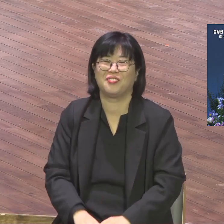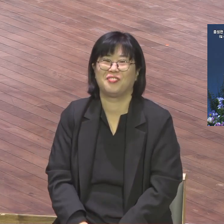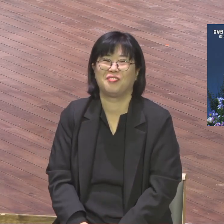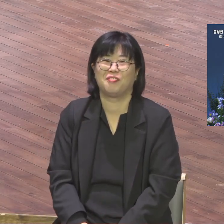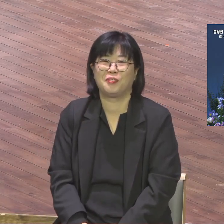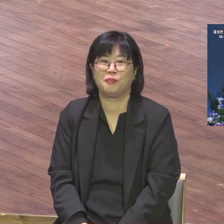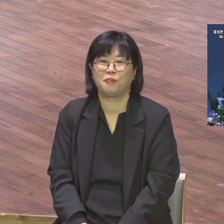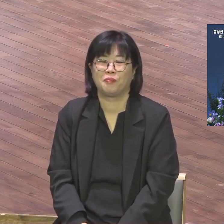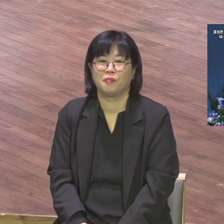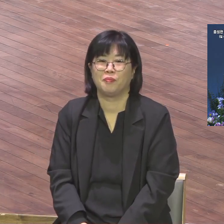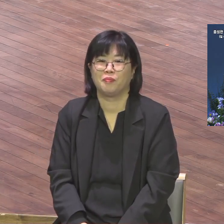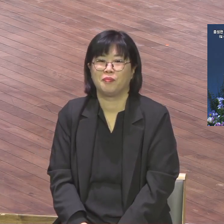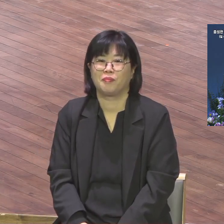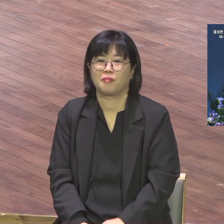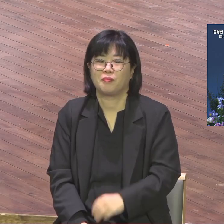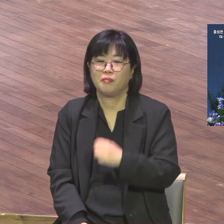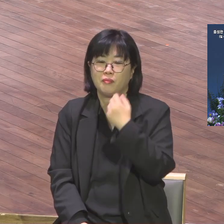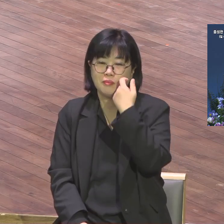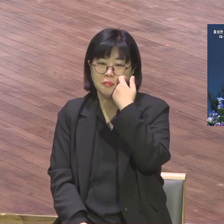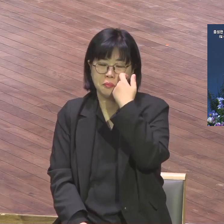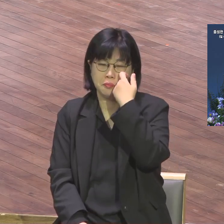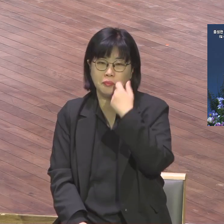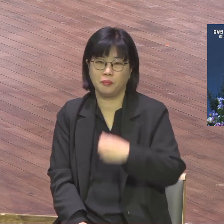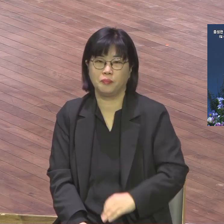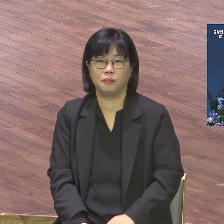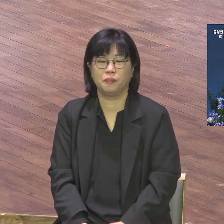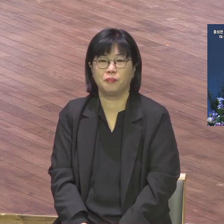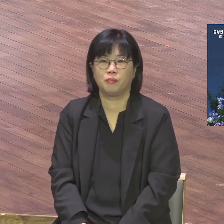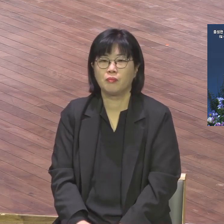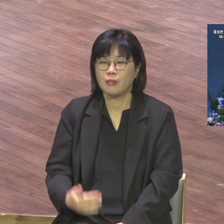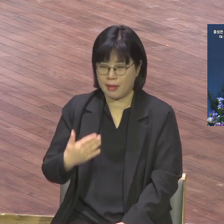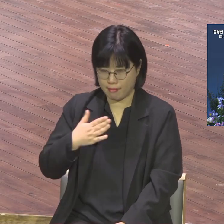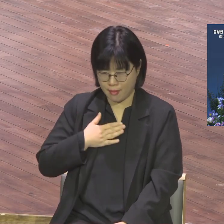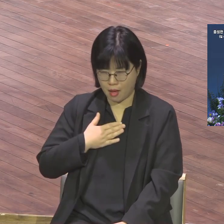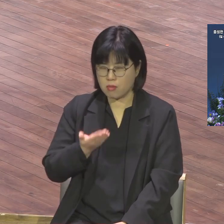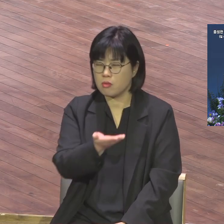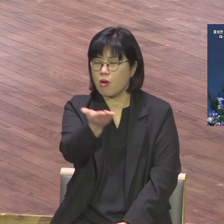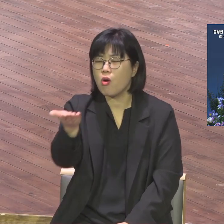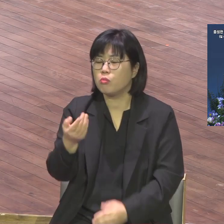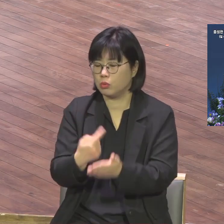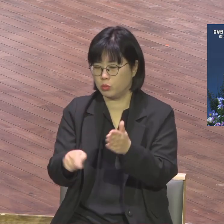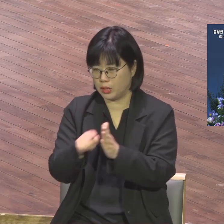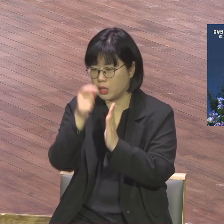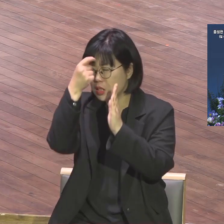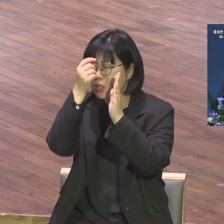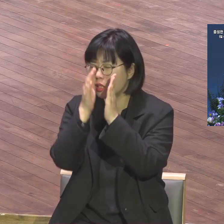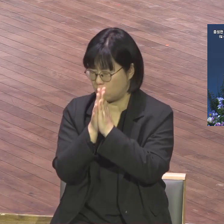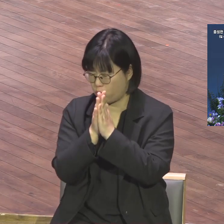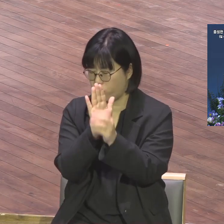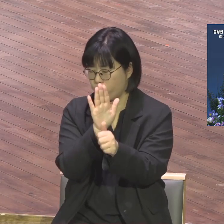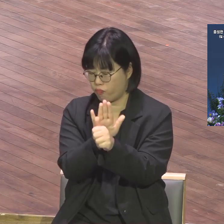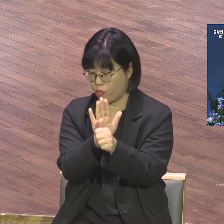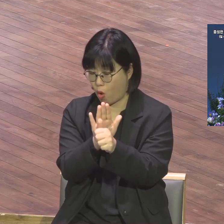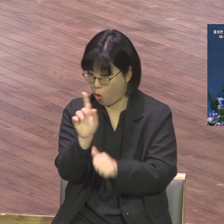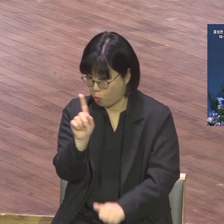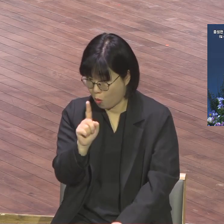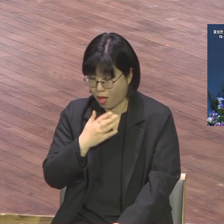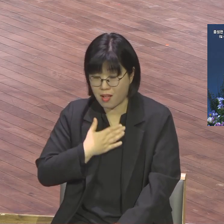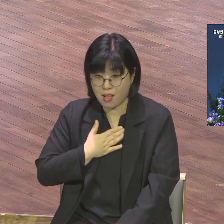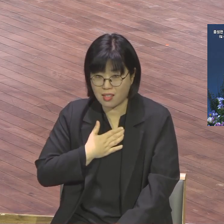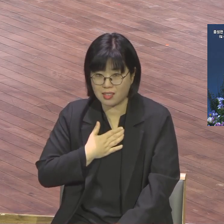못한 창세기 3장 속에 속아 있는 모든 부정적인 이 사고들을 완전히